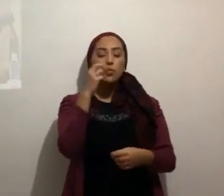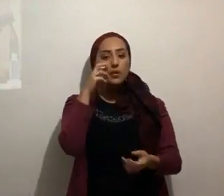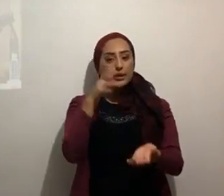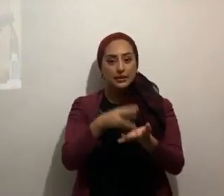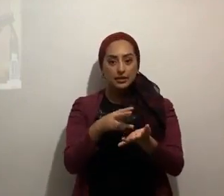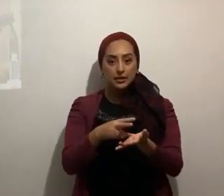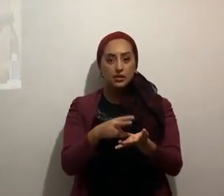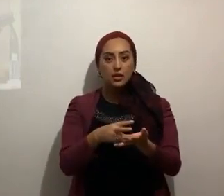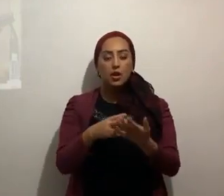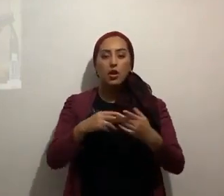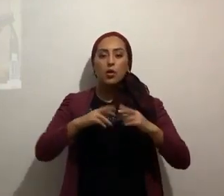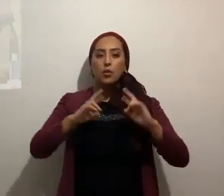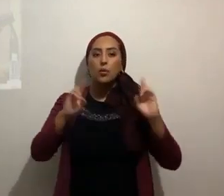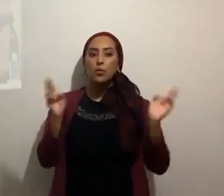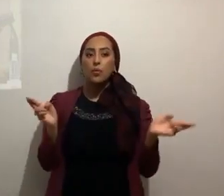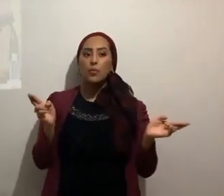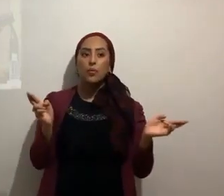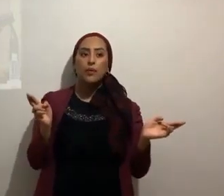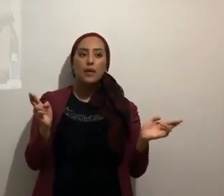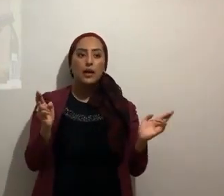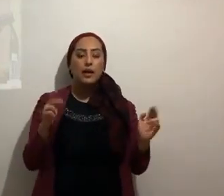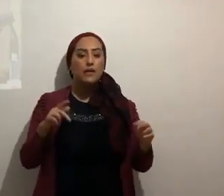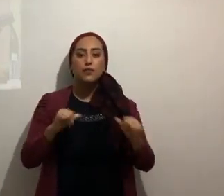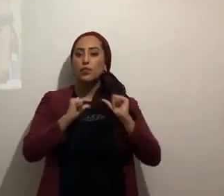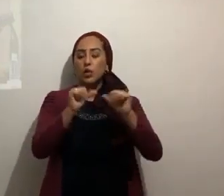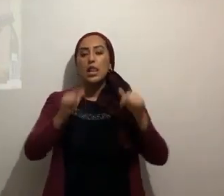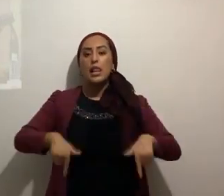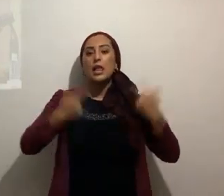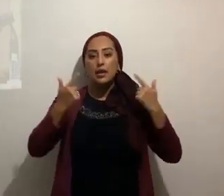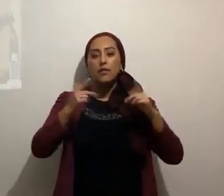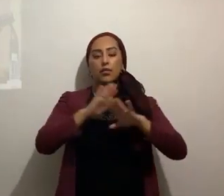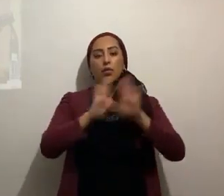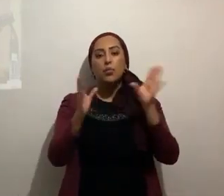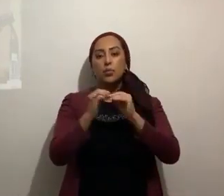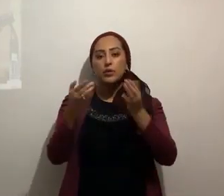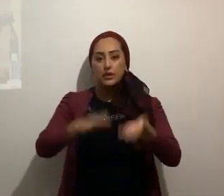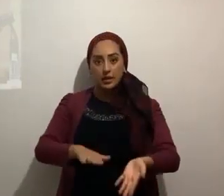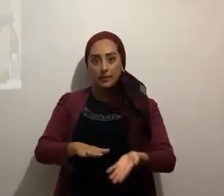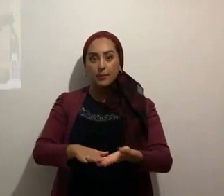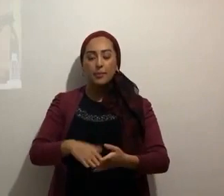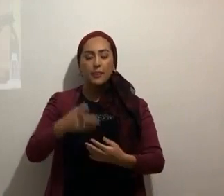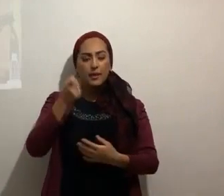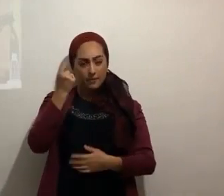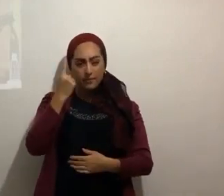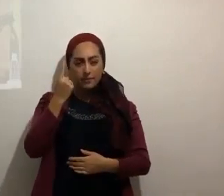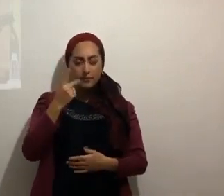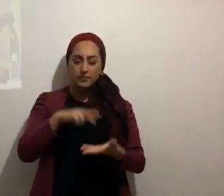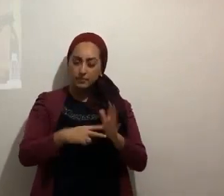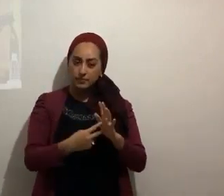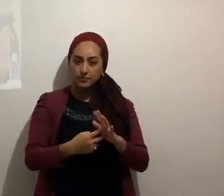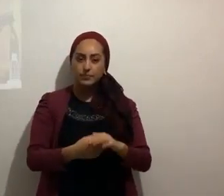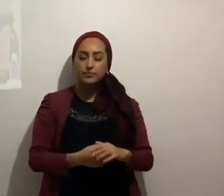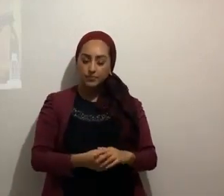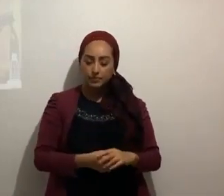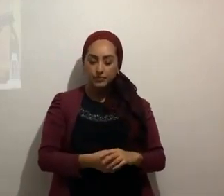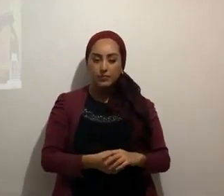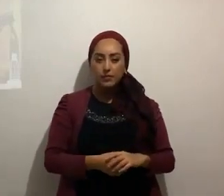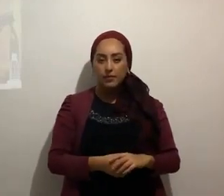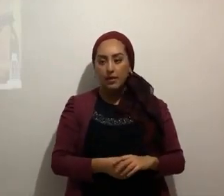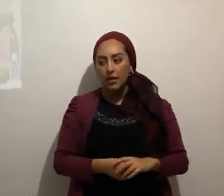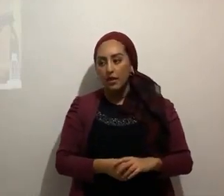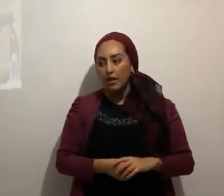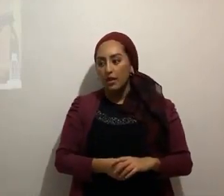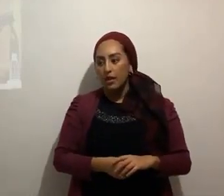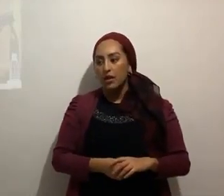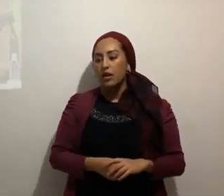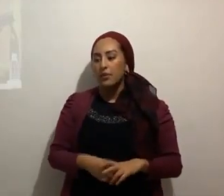testigos ya son de vida, ya no de muerte. No sé si me di a entender. ¿Sí?